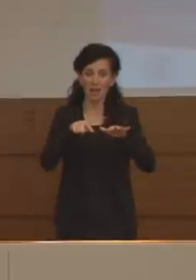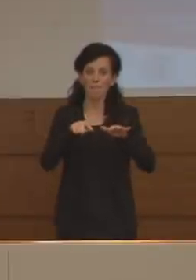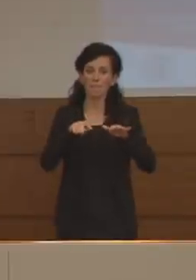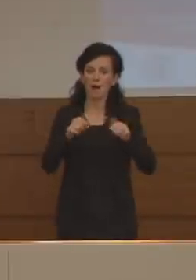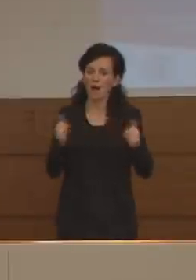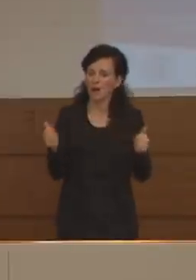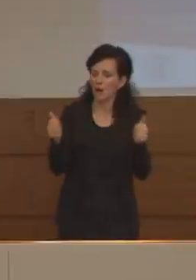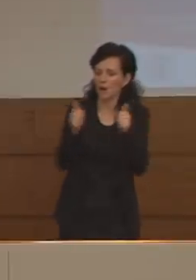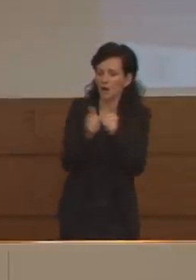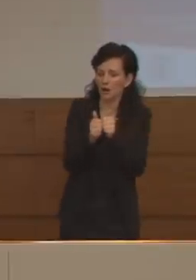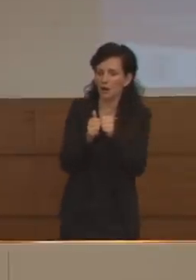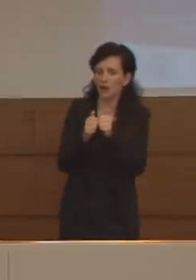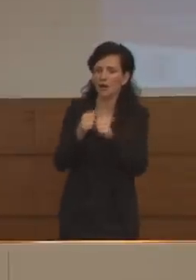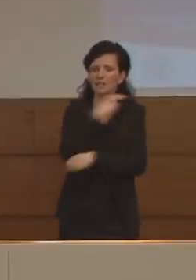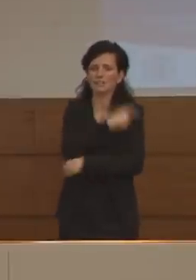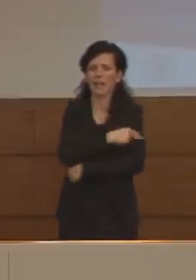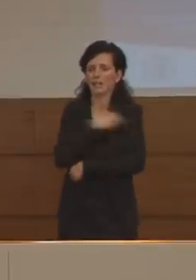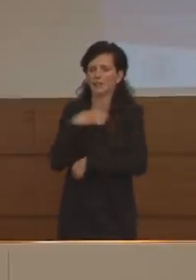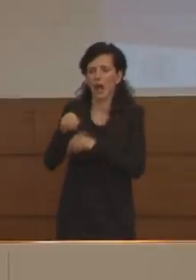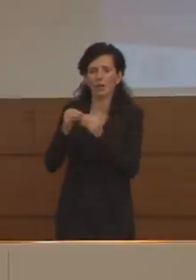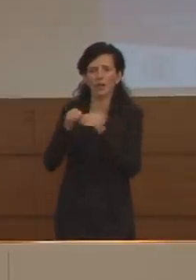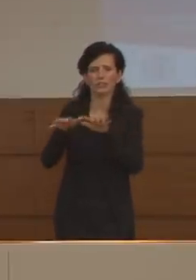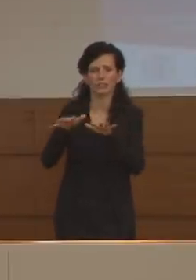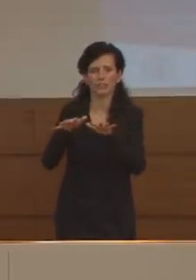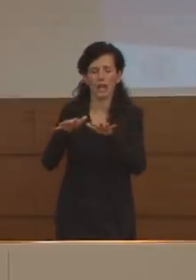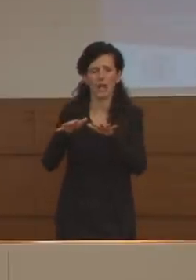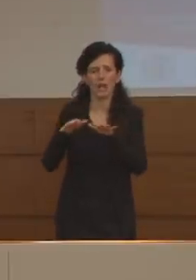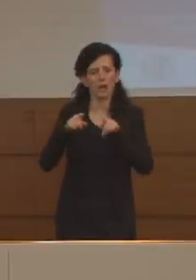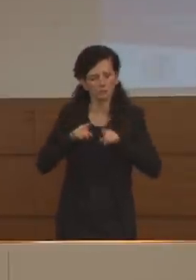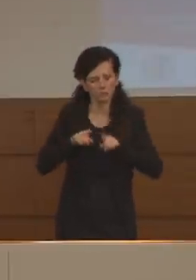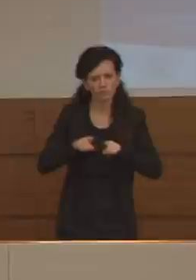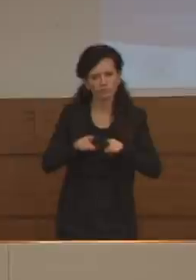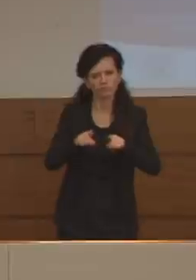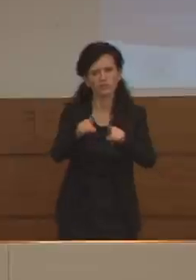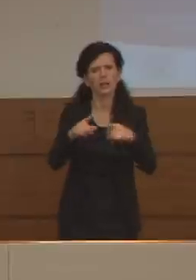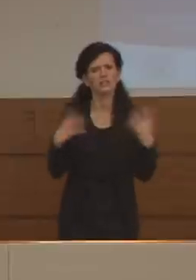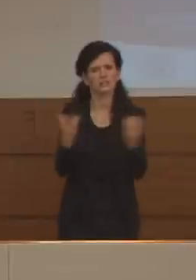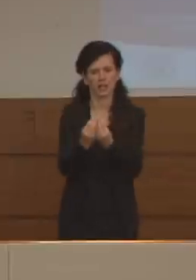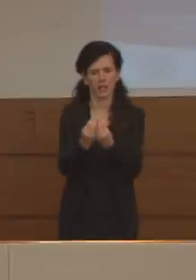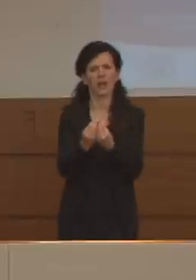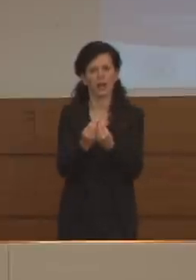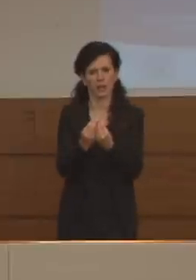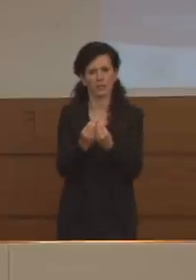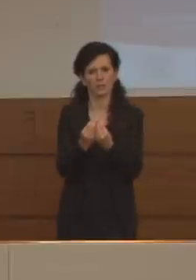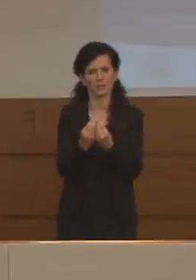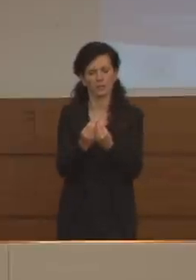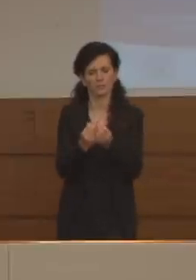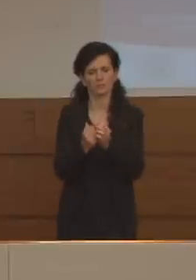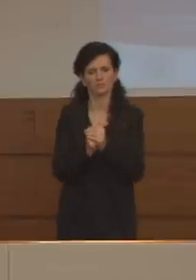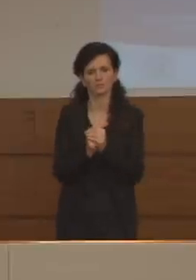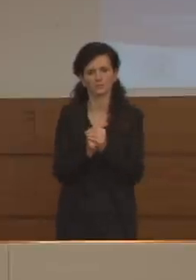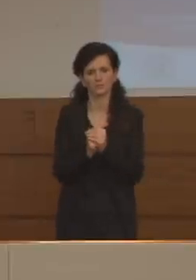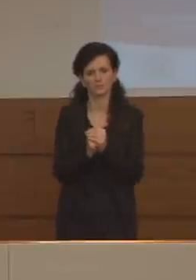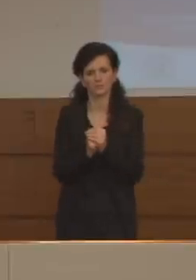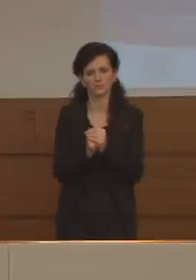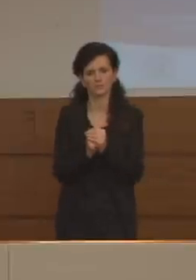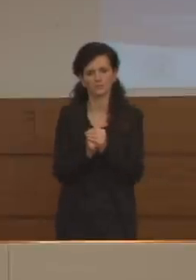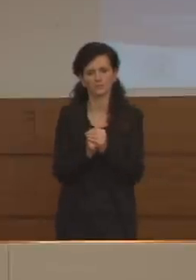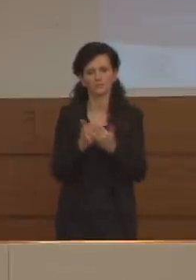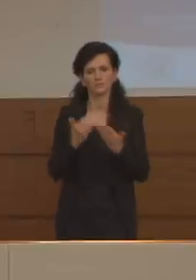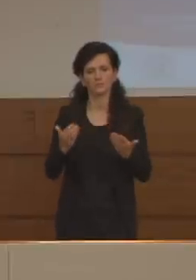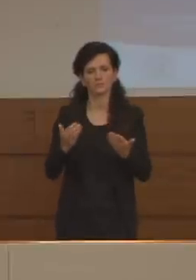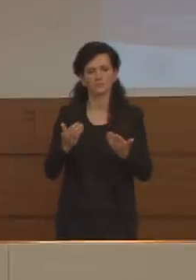sistema sanitario e quindi tutta la gestione della componente sanitaria perché la nostra